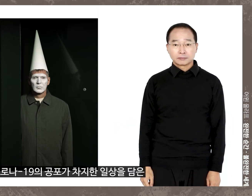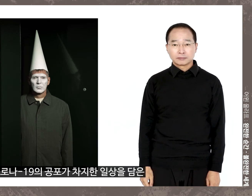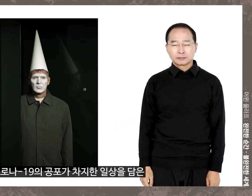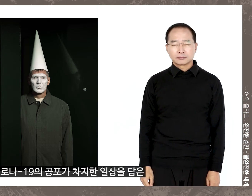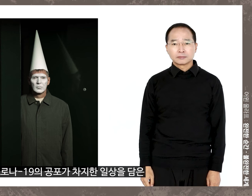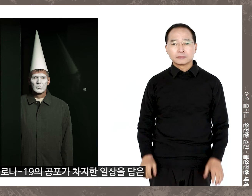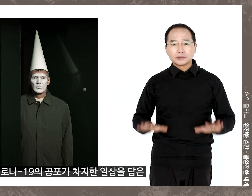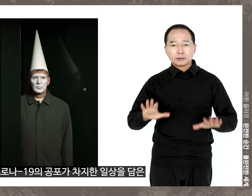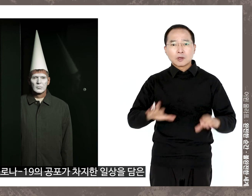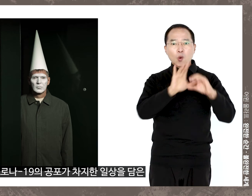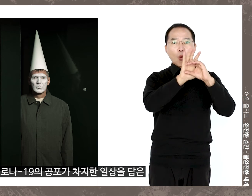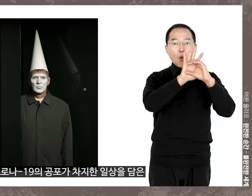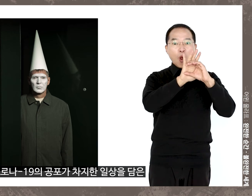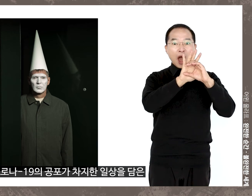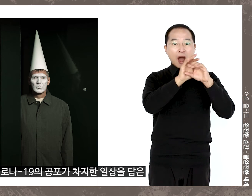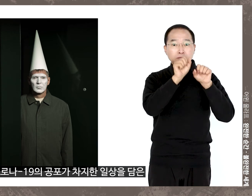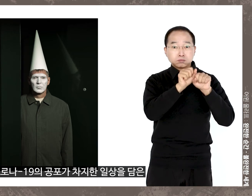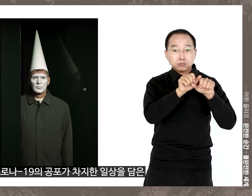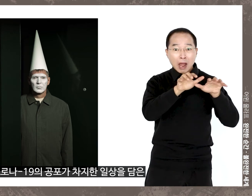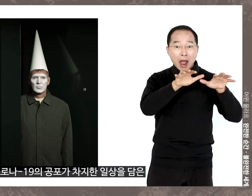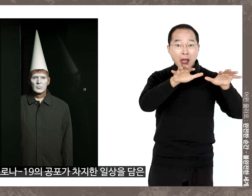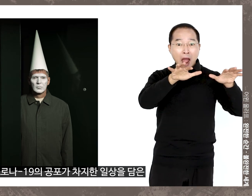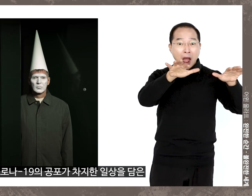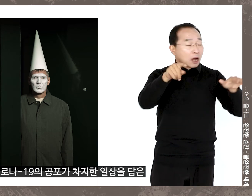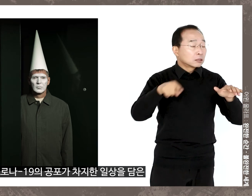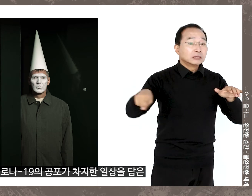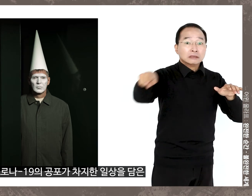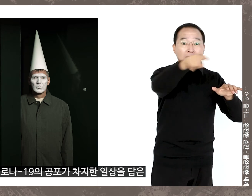코로나19의 공포가 차지한 일상을 담은